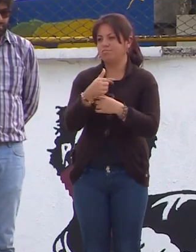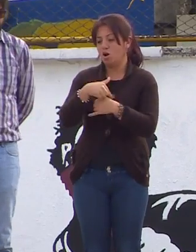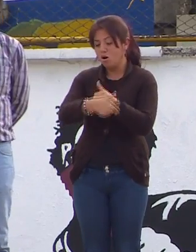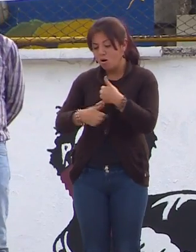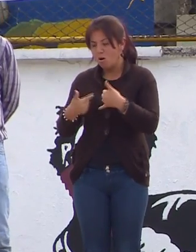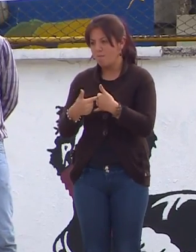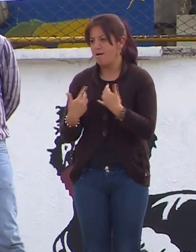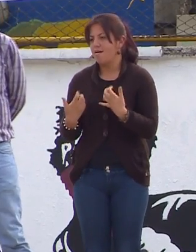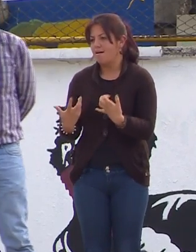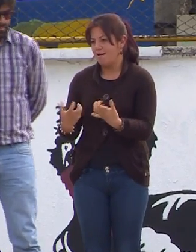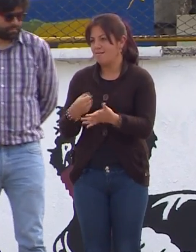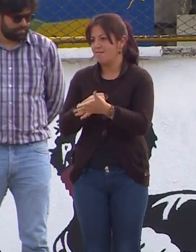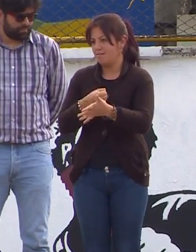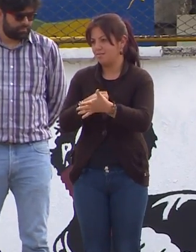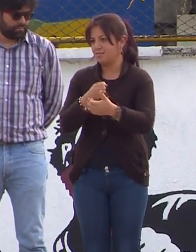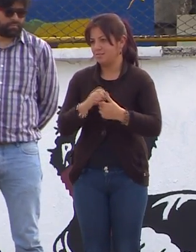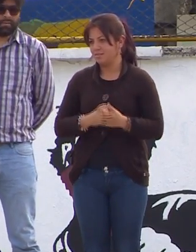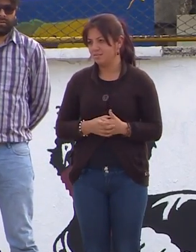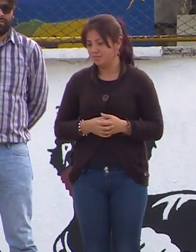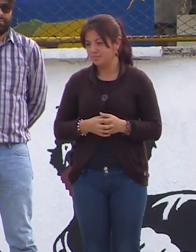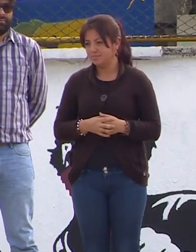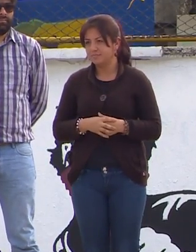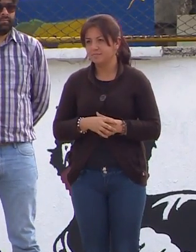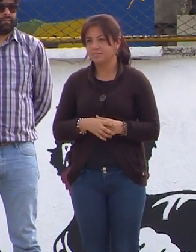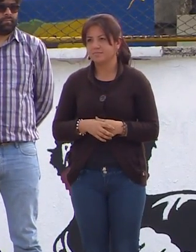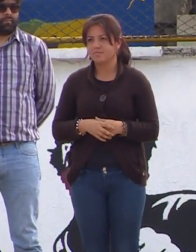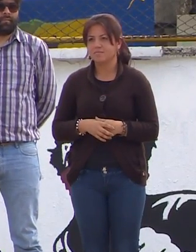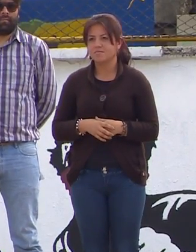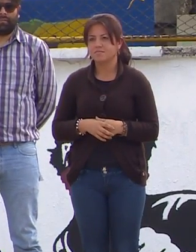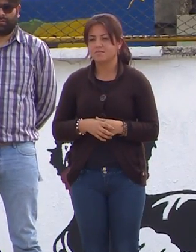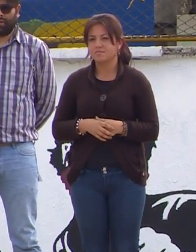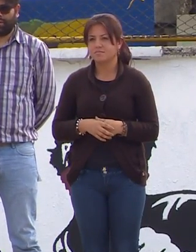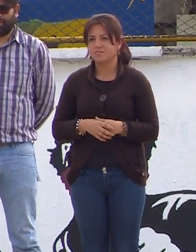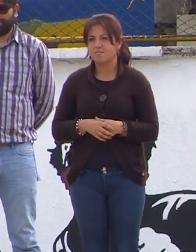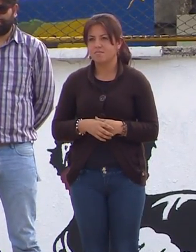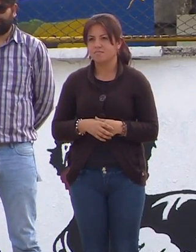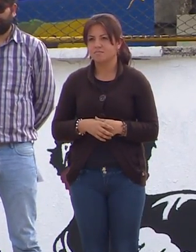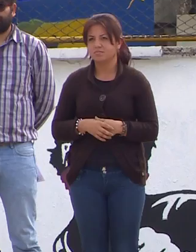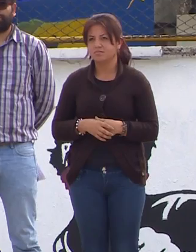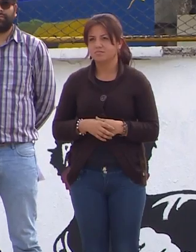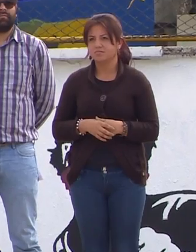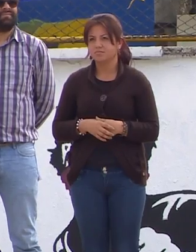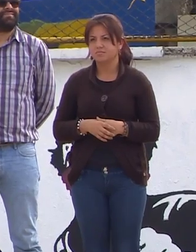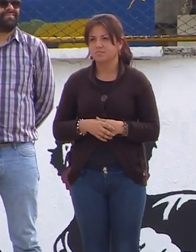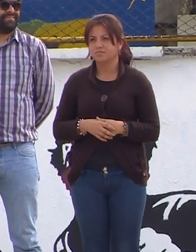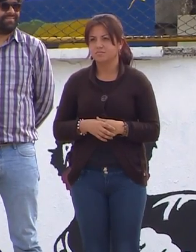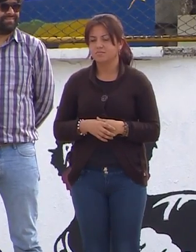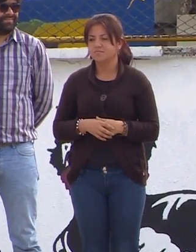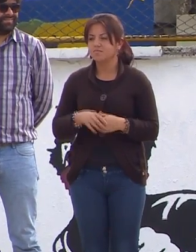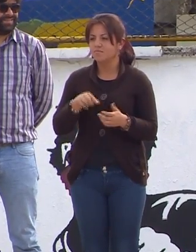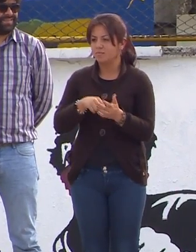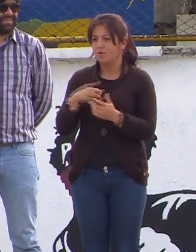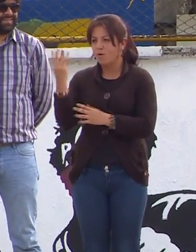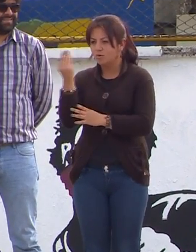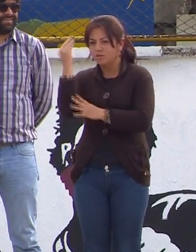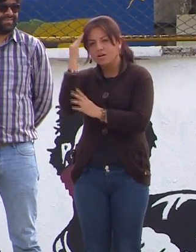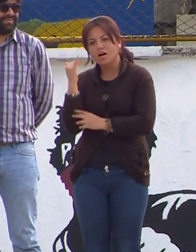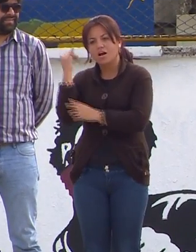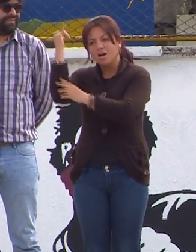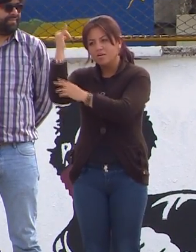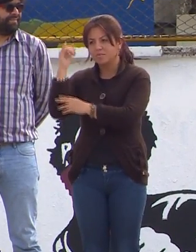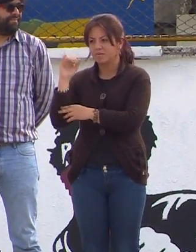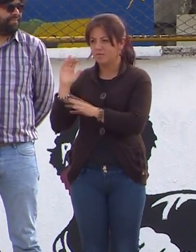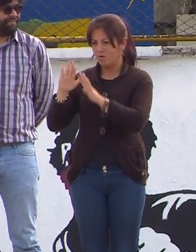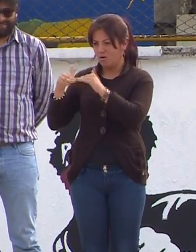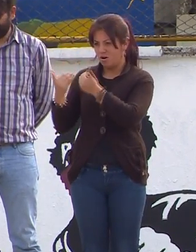Justamente en esta dirección, el Consejo Académico del IPN acaba